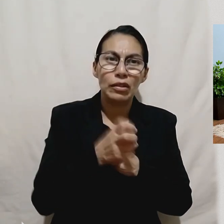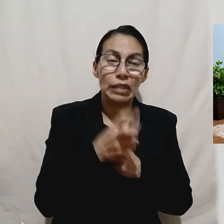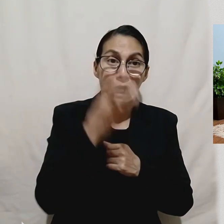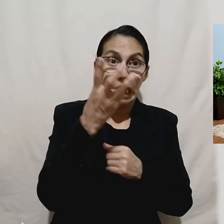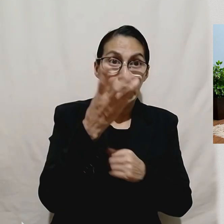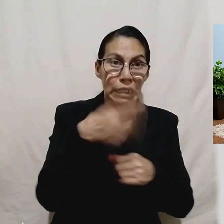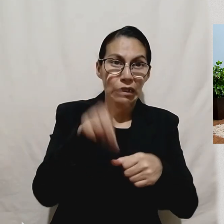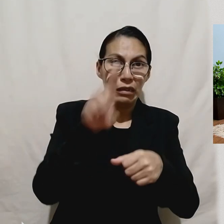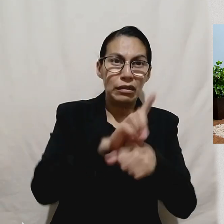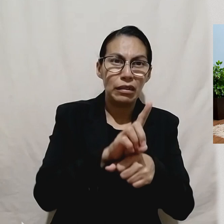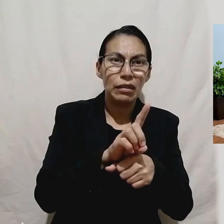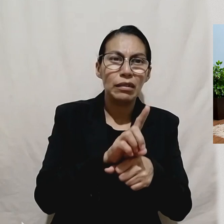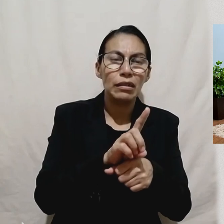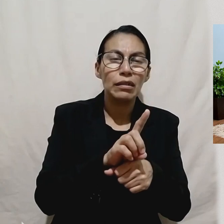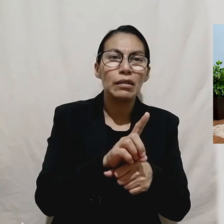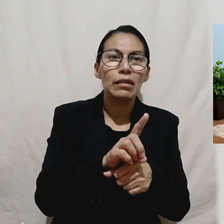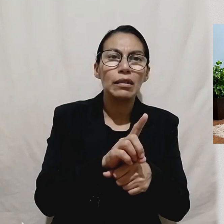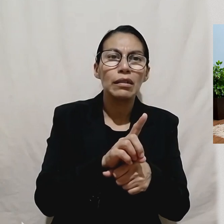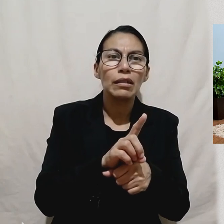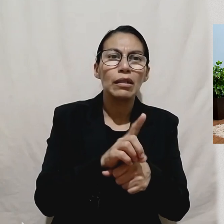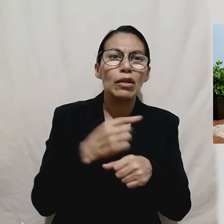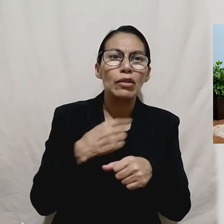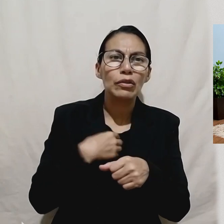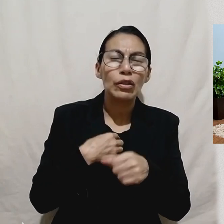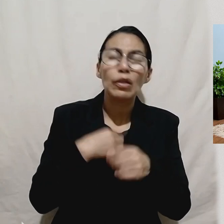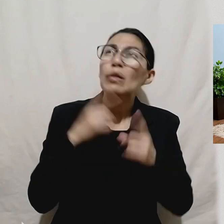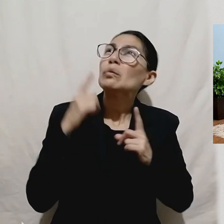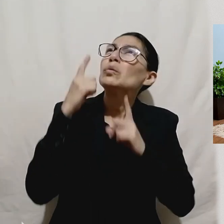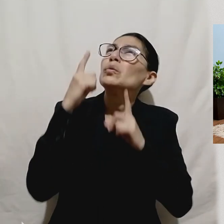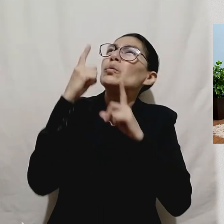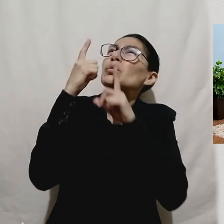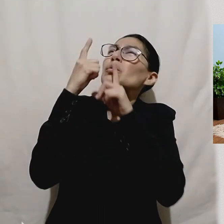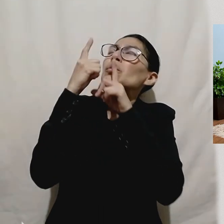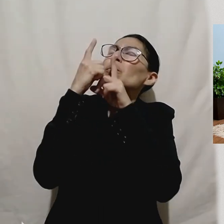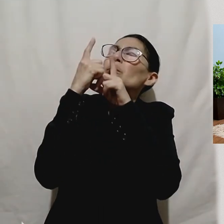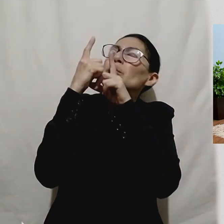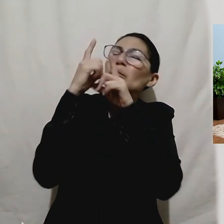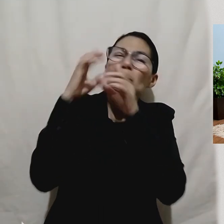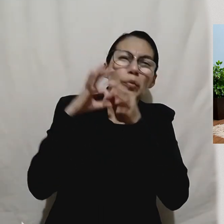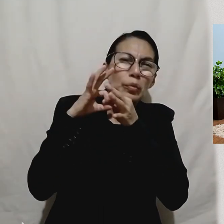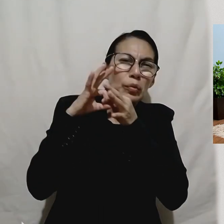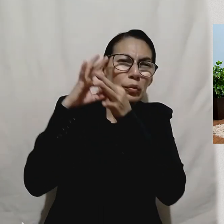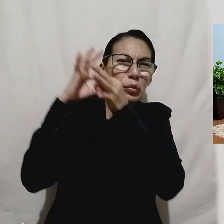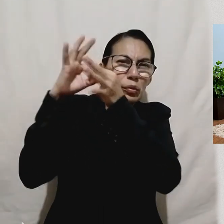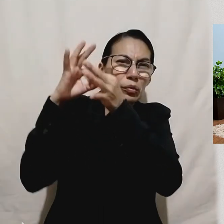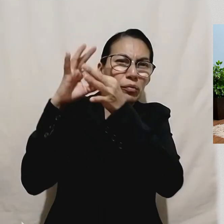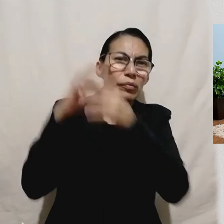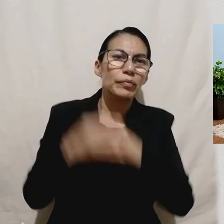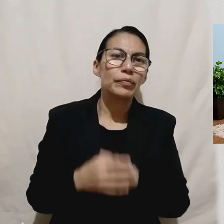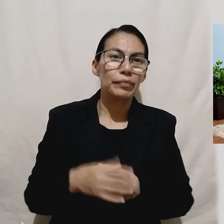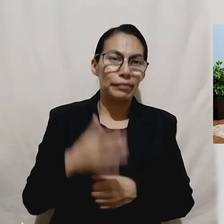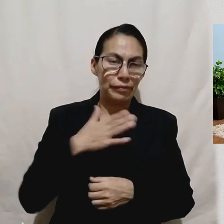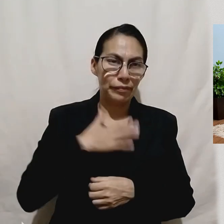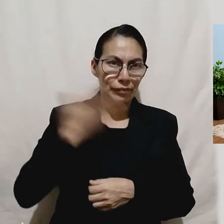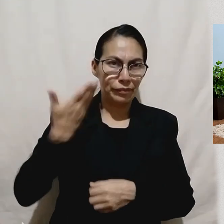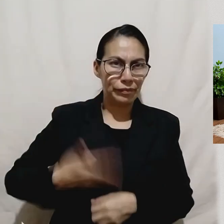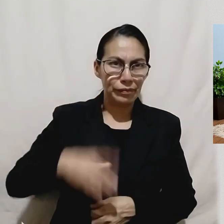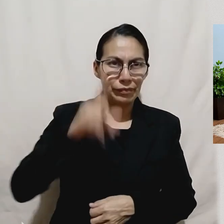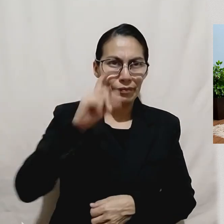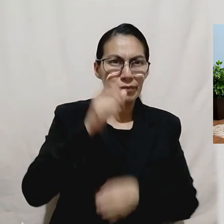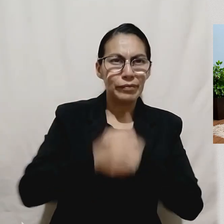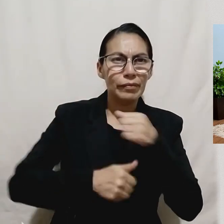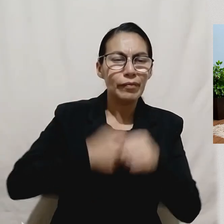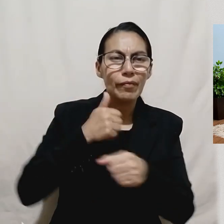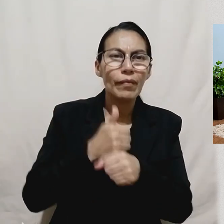esos tres días fueron los días que yo más cerca me he sentido de Dios en los 20 años que llevo de